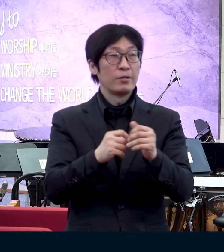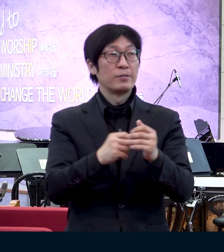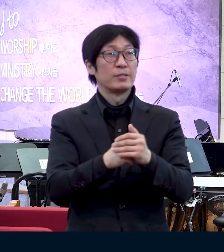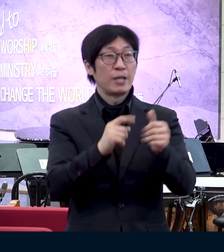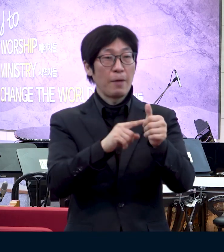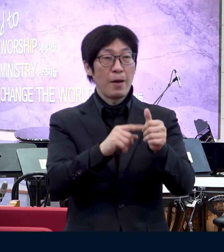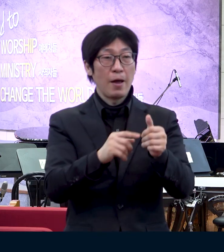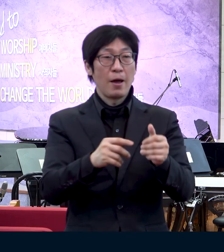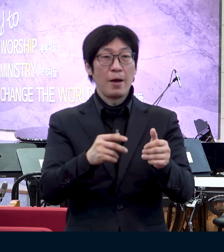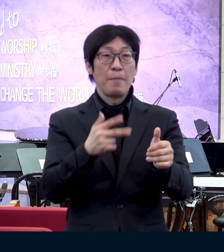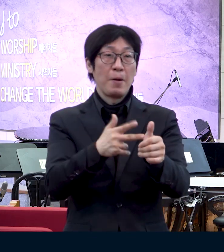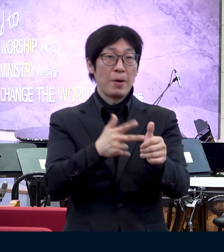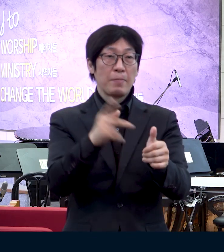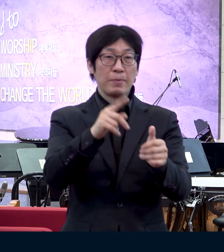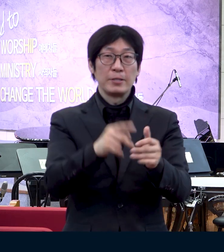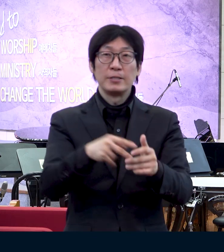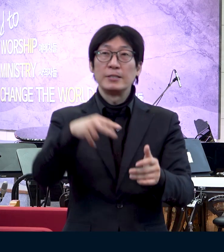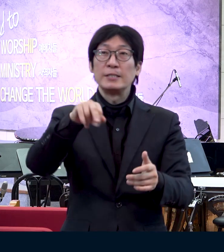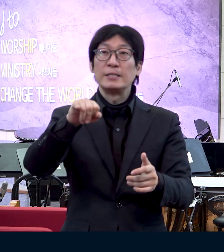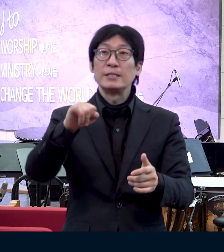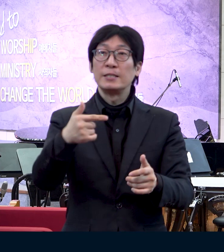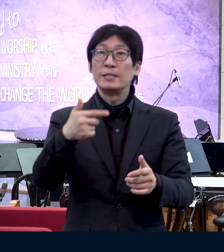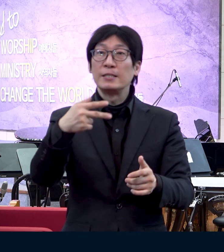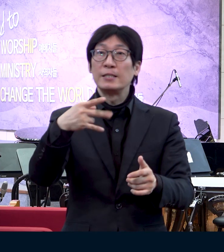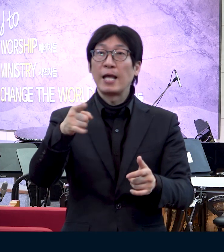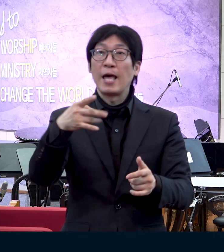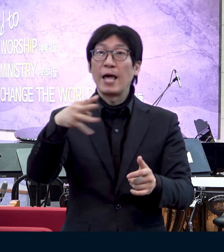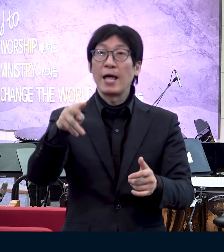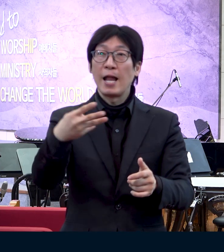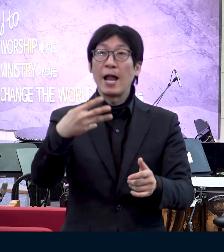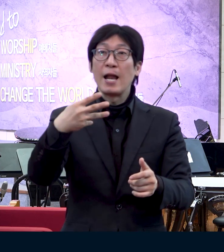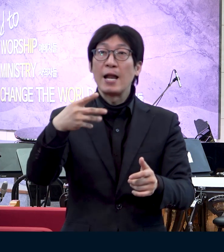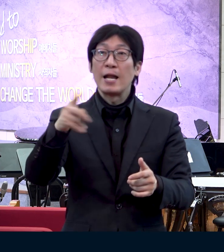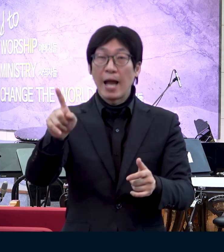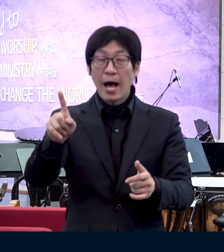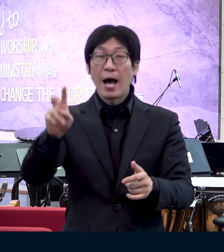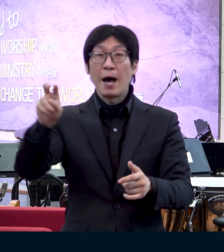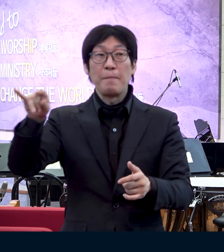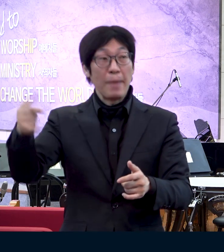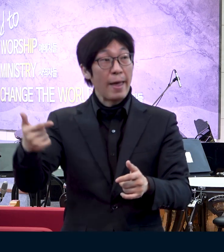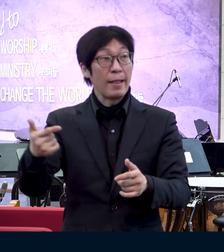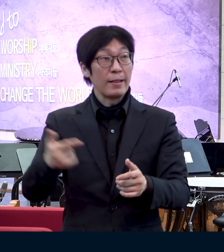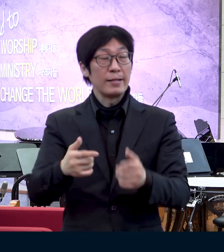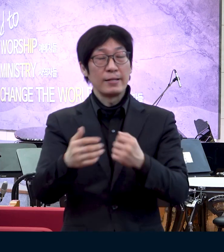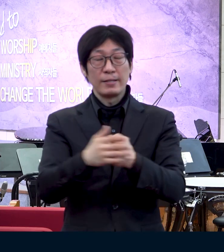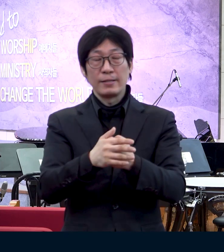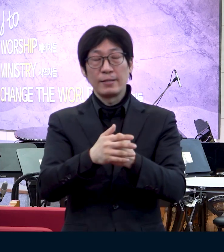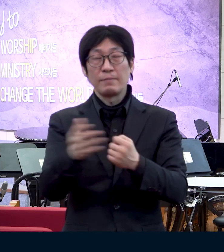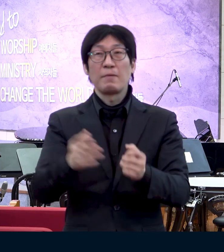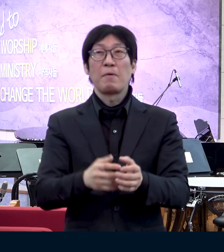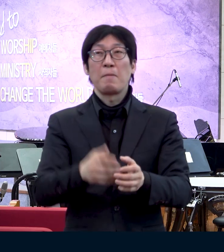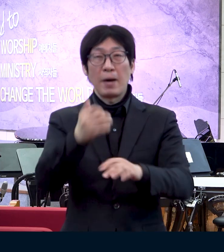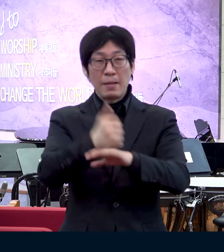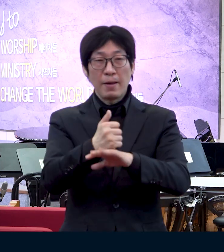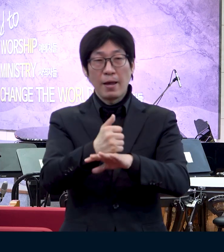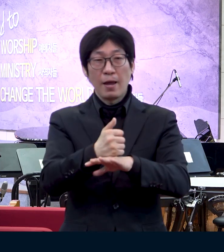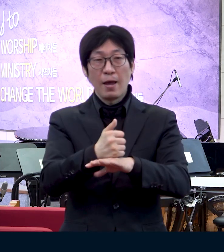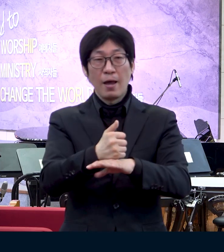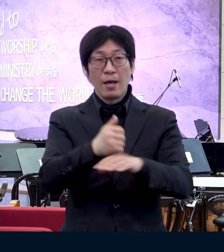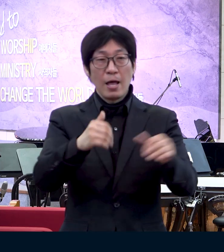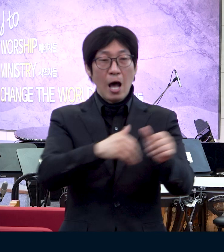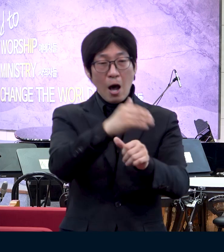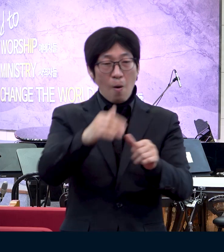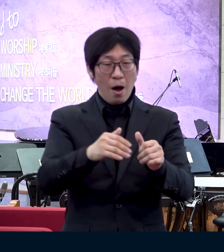그 사람의 별명이 신데렐라 맨이었으니까 이 사람이 마지막에 불가능해 보이는데 막